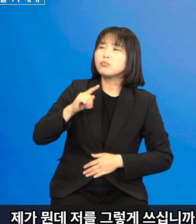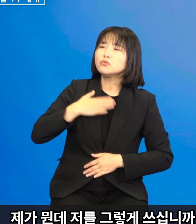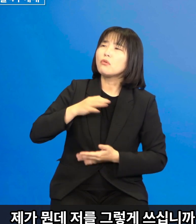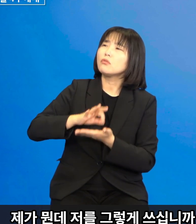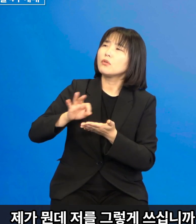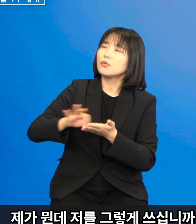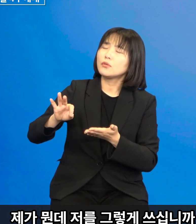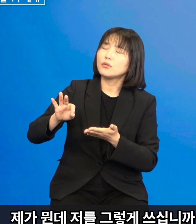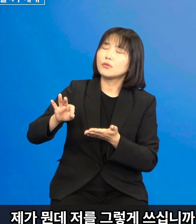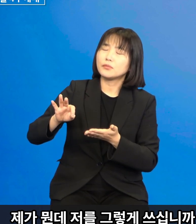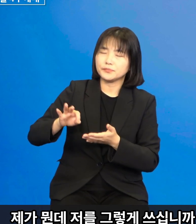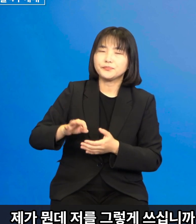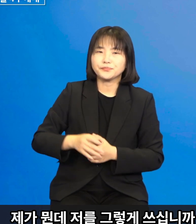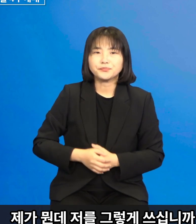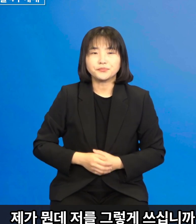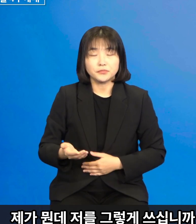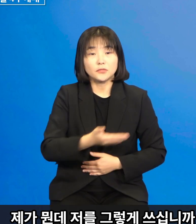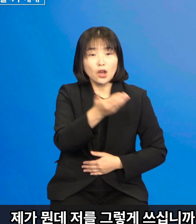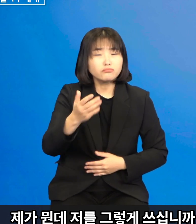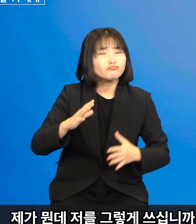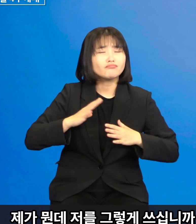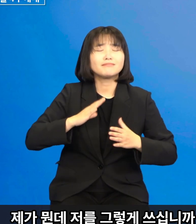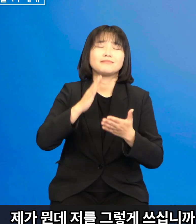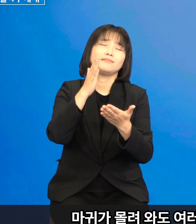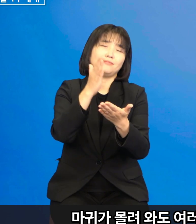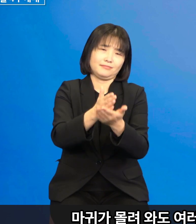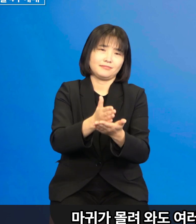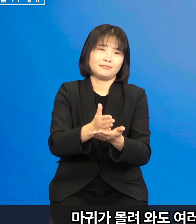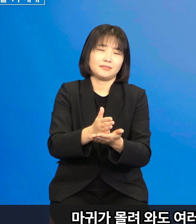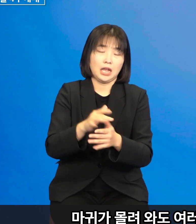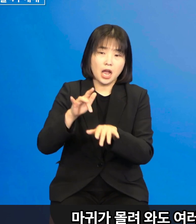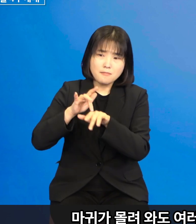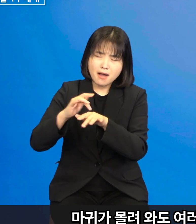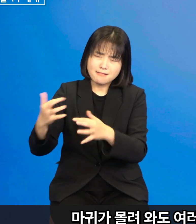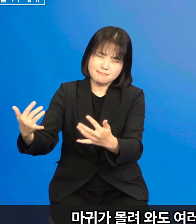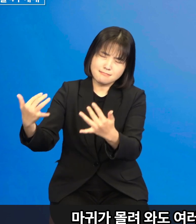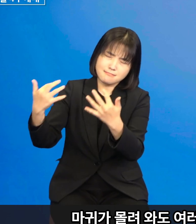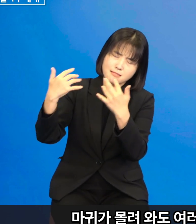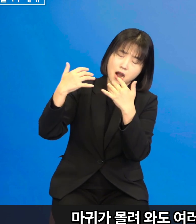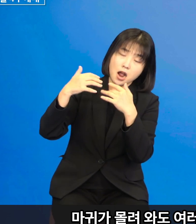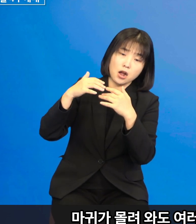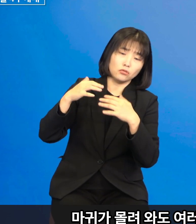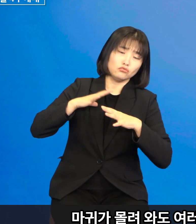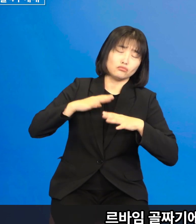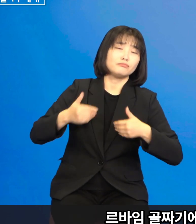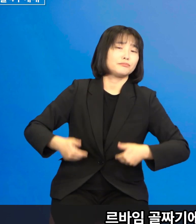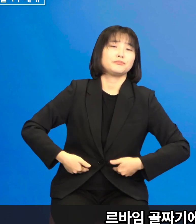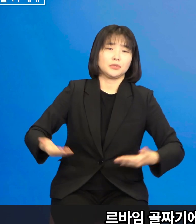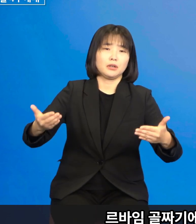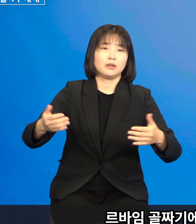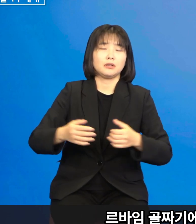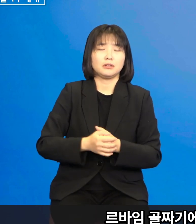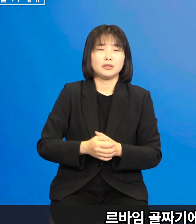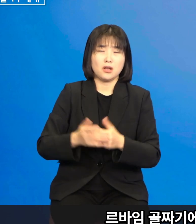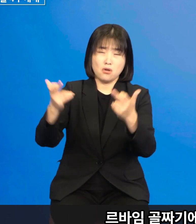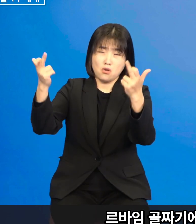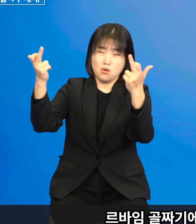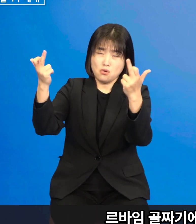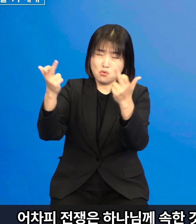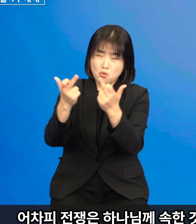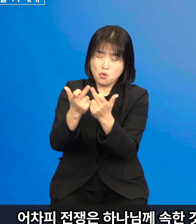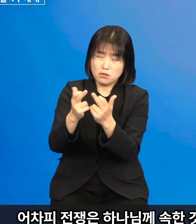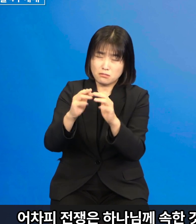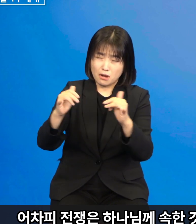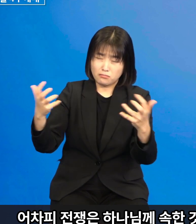쓰십니까? 여러분들도 두려워하지 마세요. 마귀가 몰려와도 여러분 두려워할 것이 없습니다. 르바임 골짜기에 가득 차면